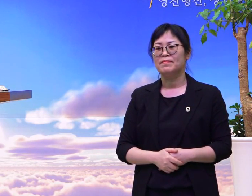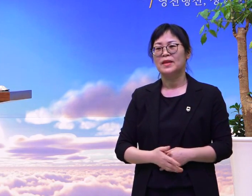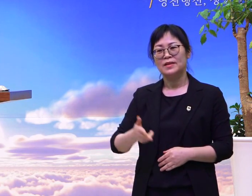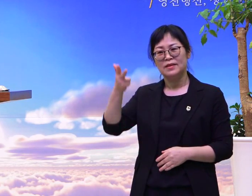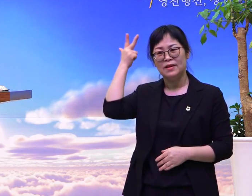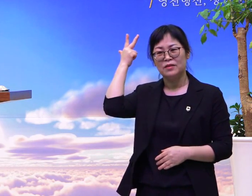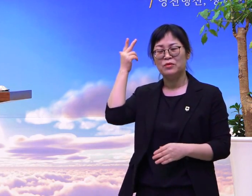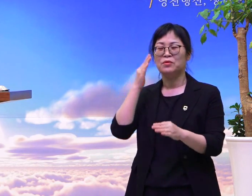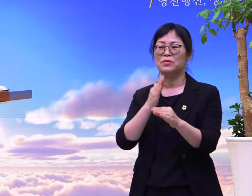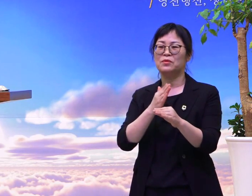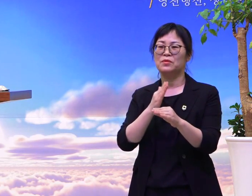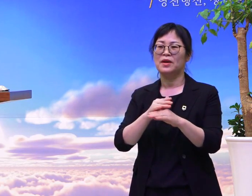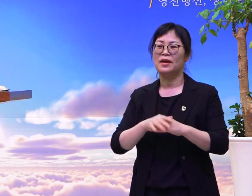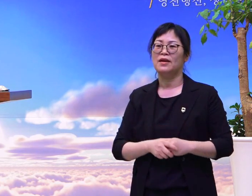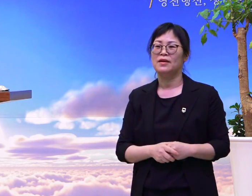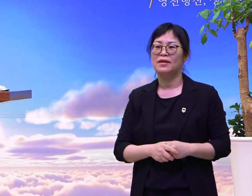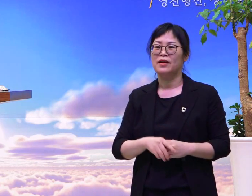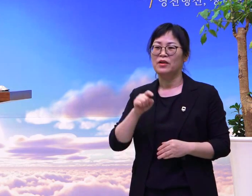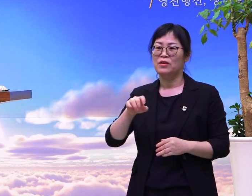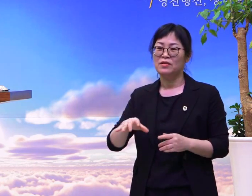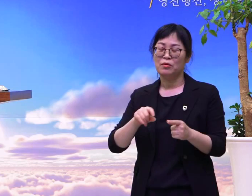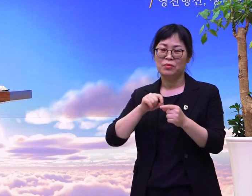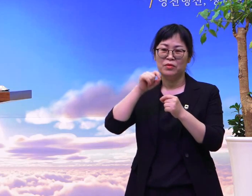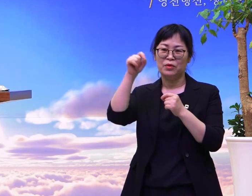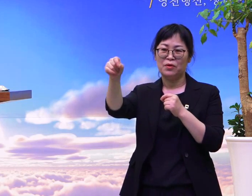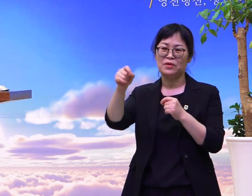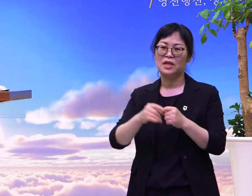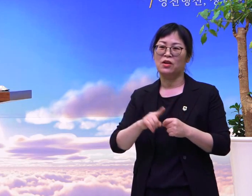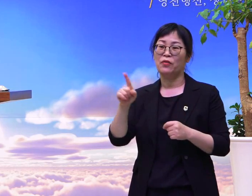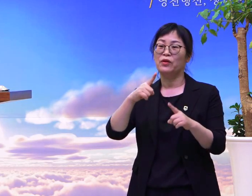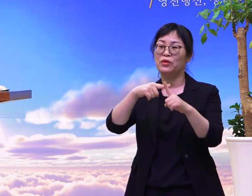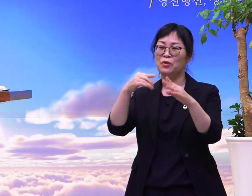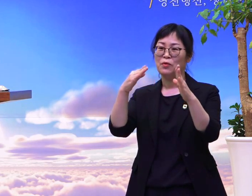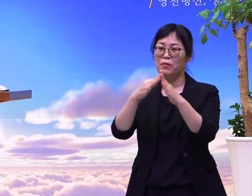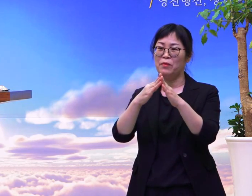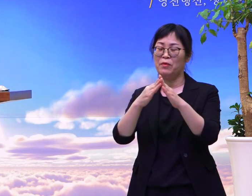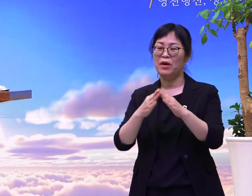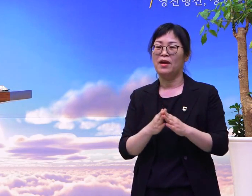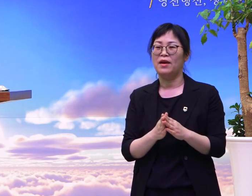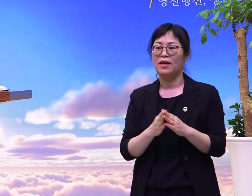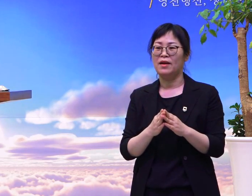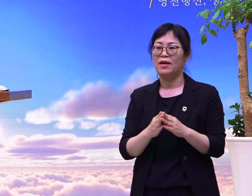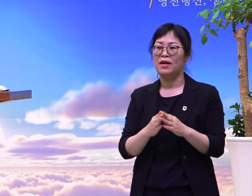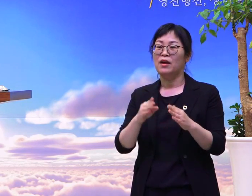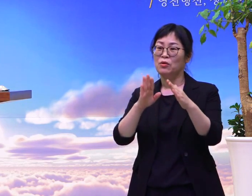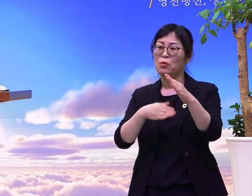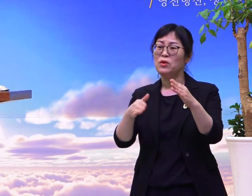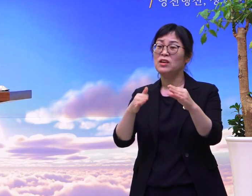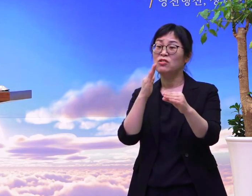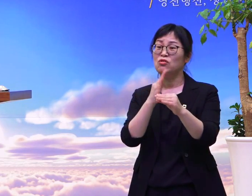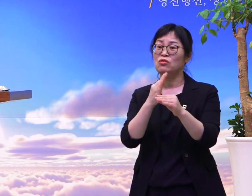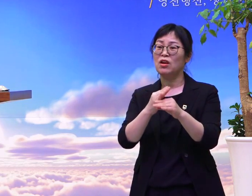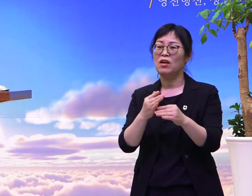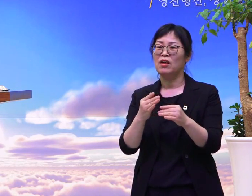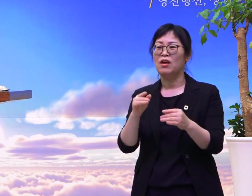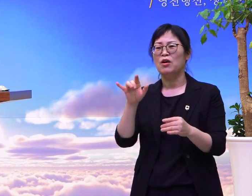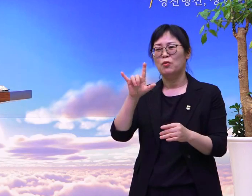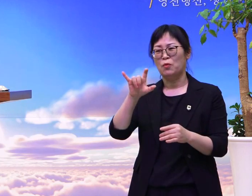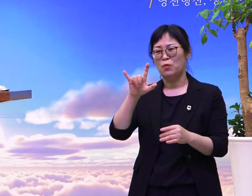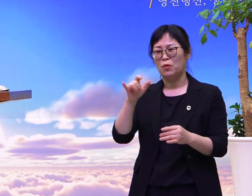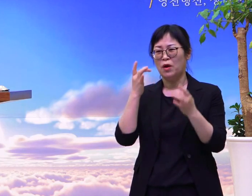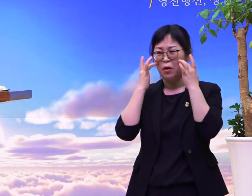지난 주중에 여기서 멀리 떨어진 어떤 교회에 교인 중에 확진자가 한 명 생겼습니다.